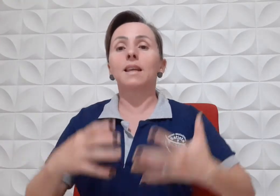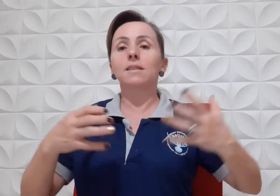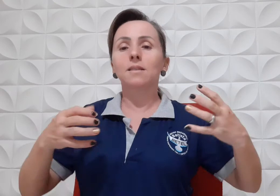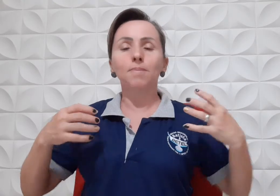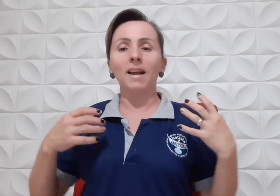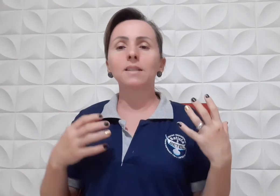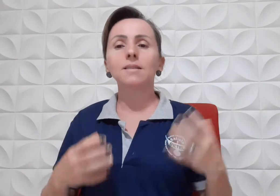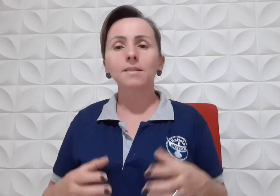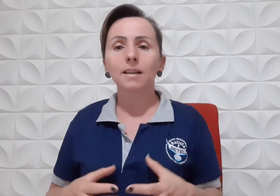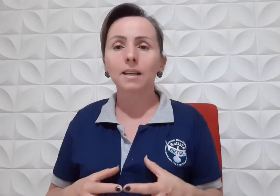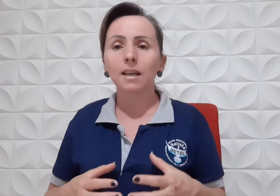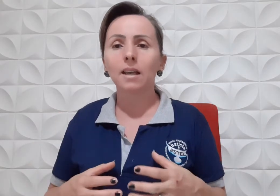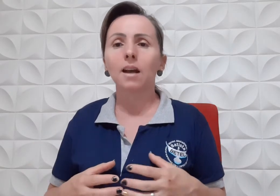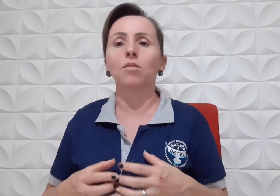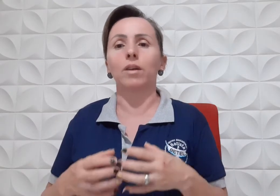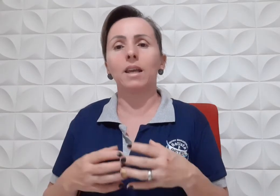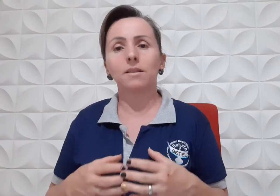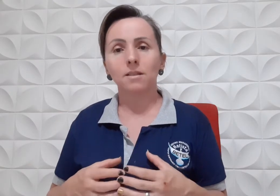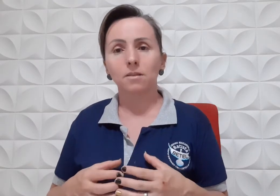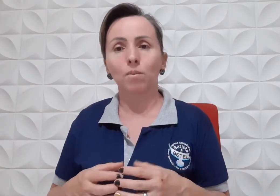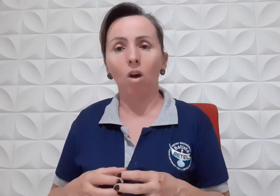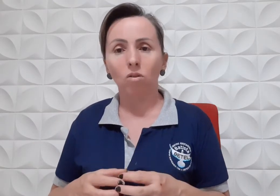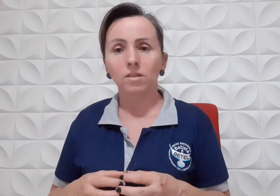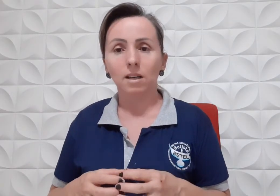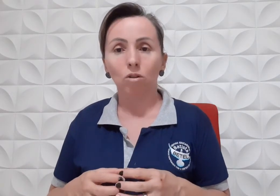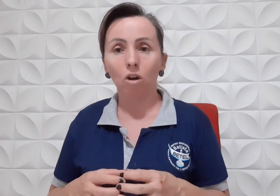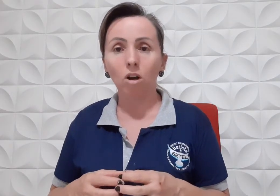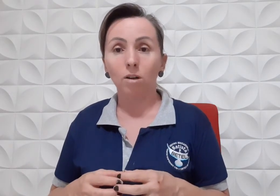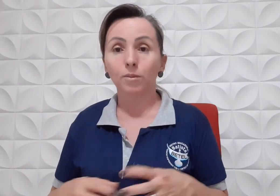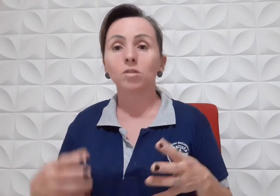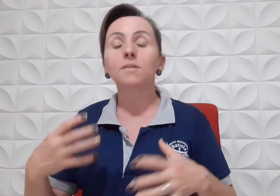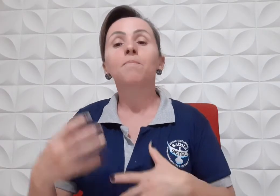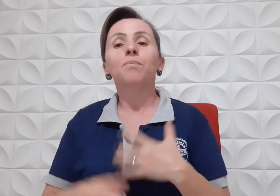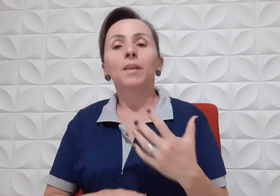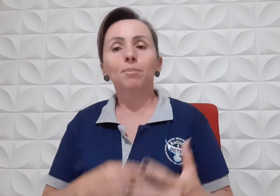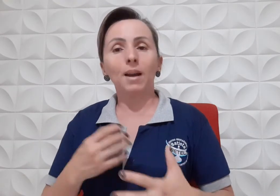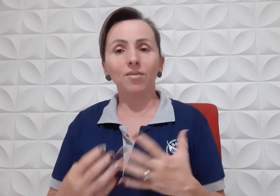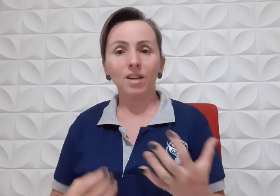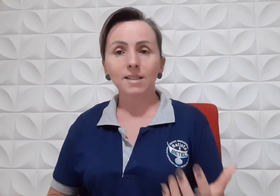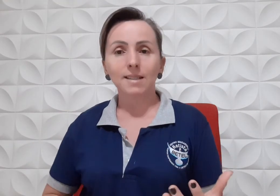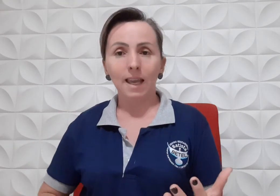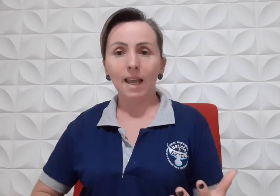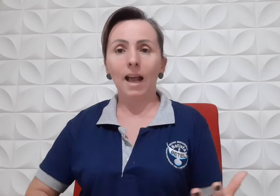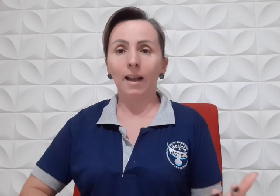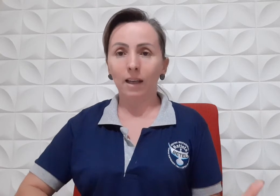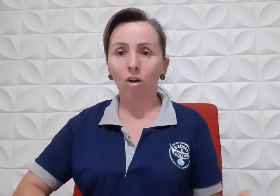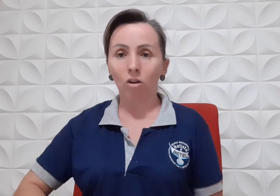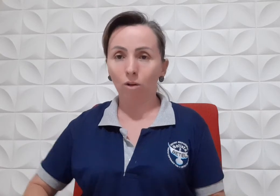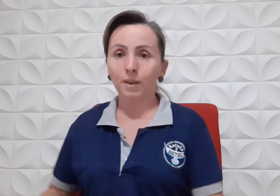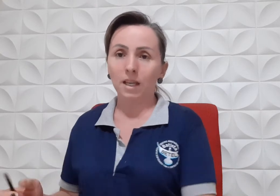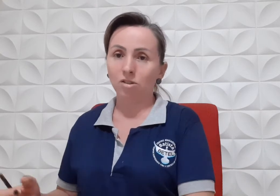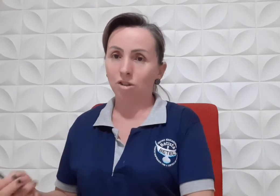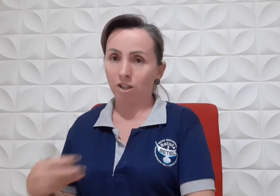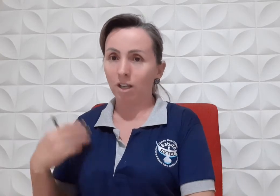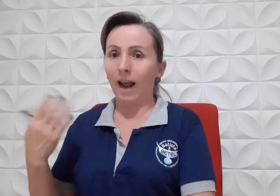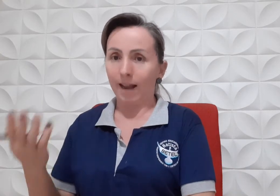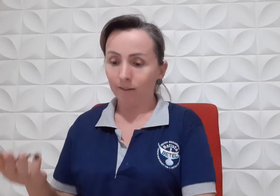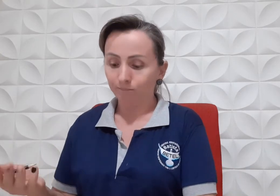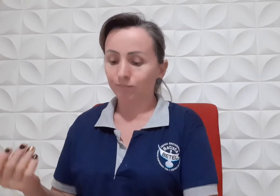esses países criam esses blocos econômicos para fazer a economia girar